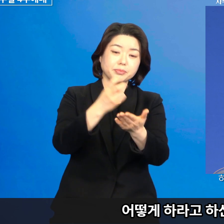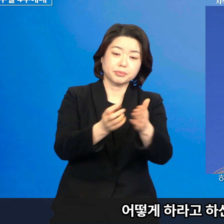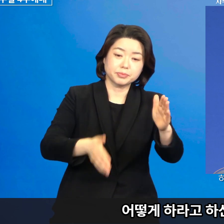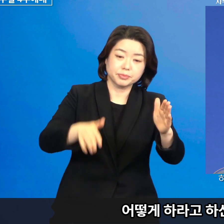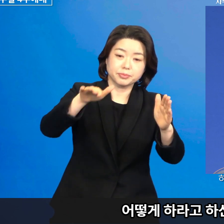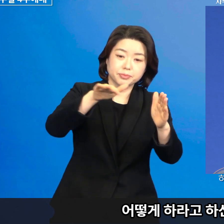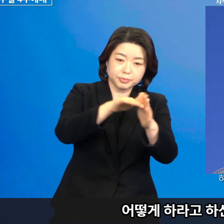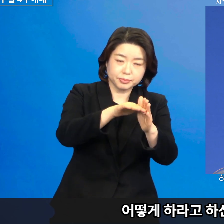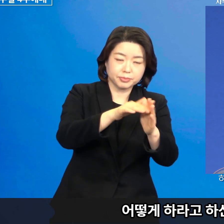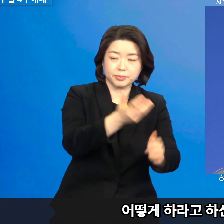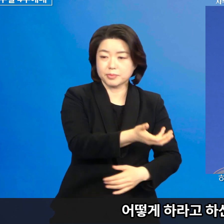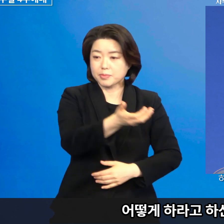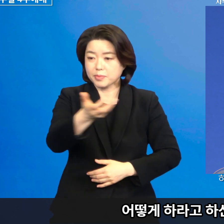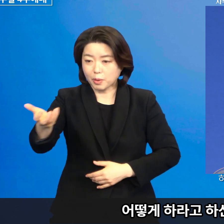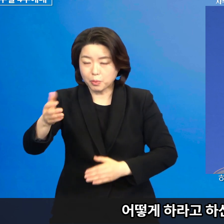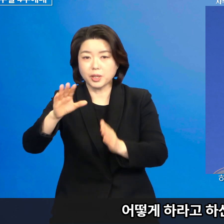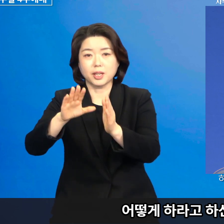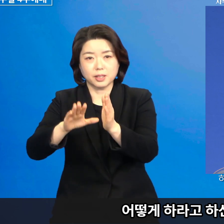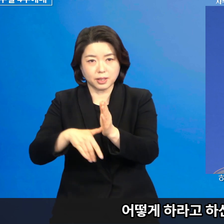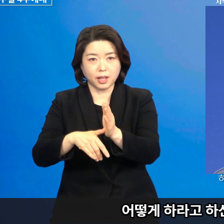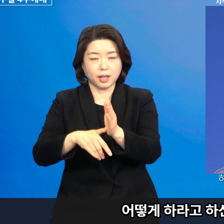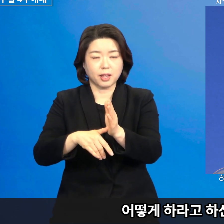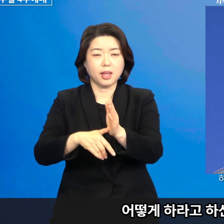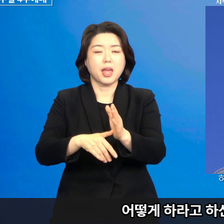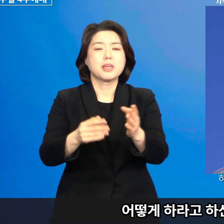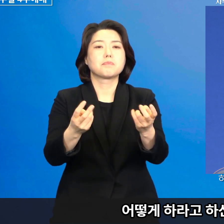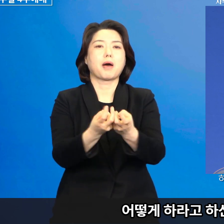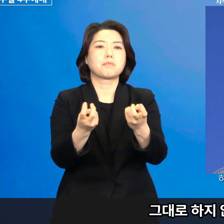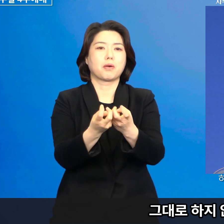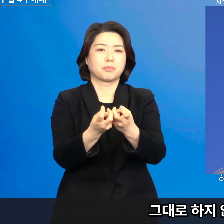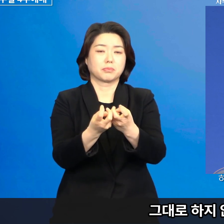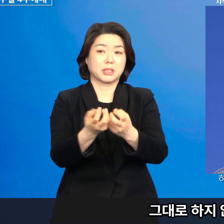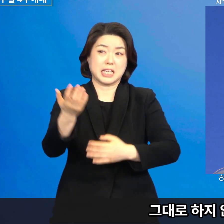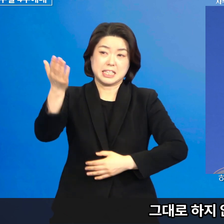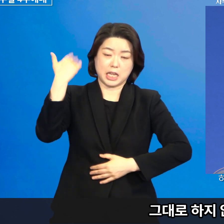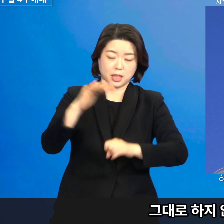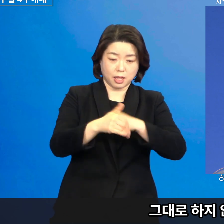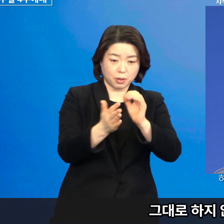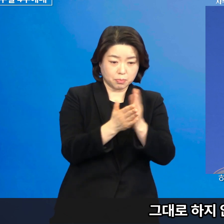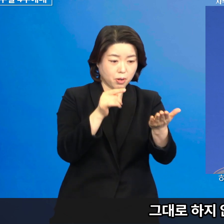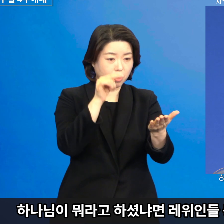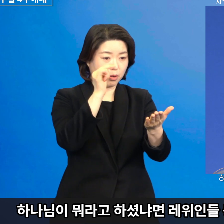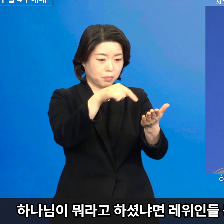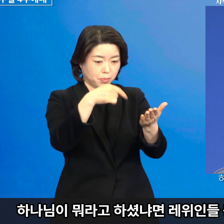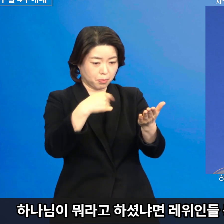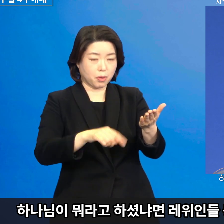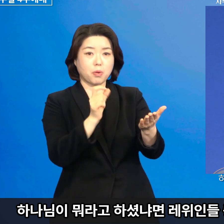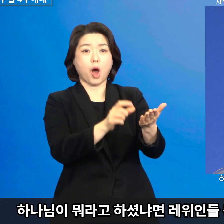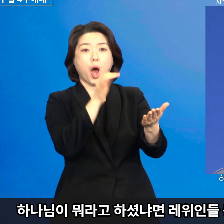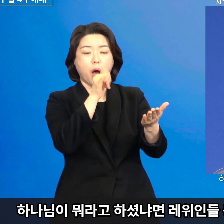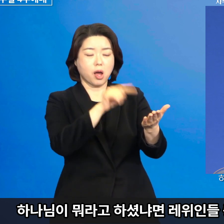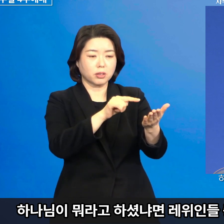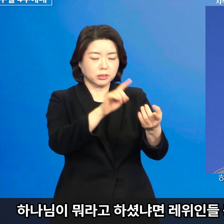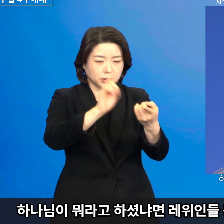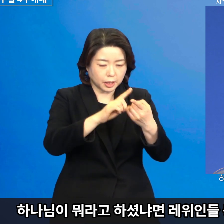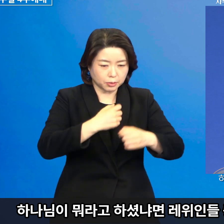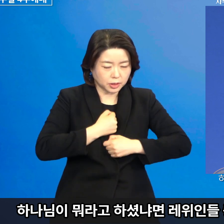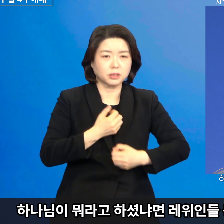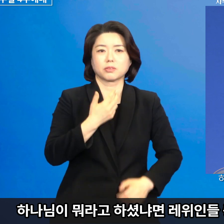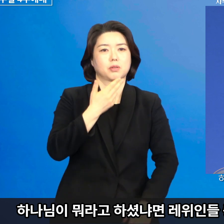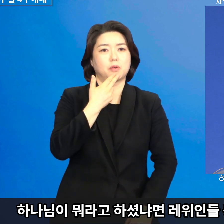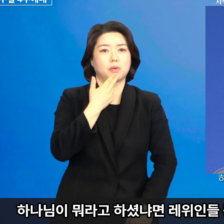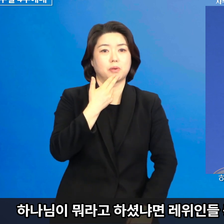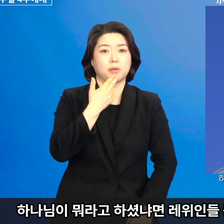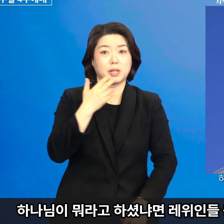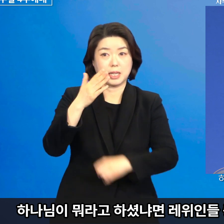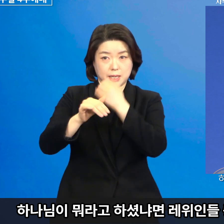때에 어떻게 하라고 하신 말씀이 있어요. 근데 그대로 하지 않은 거예요. 하나님 뭐라고 하셨냐면 레위인들